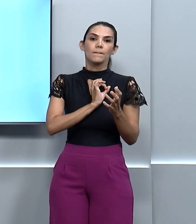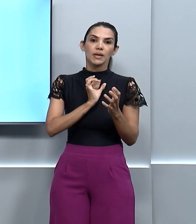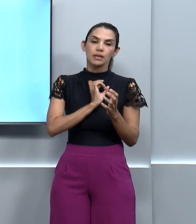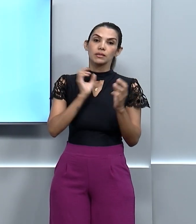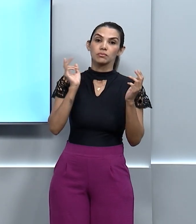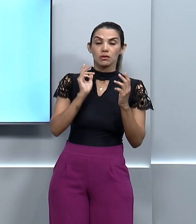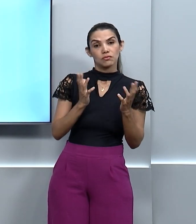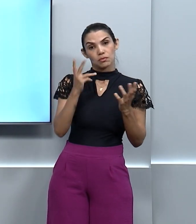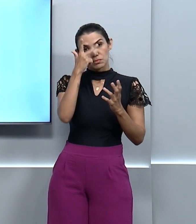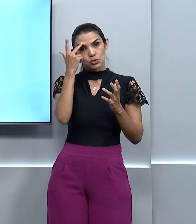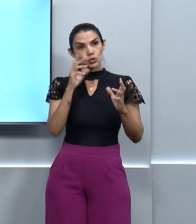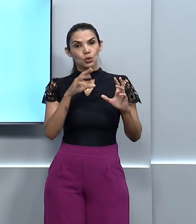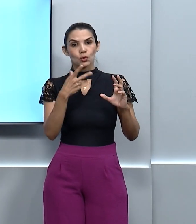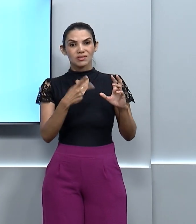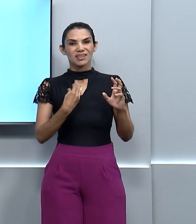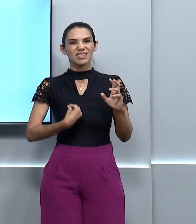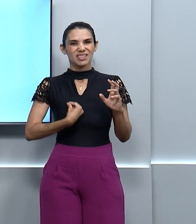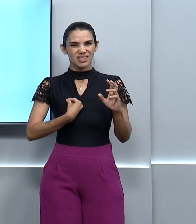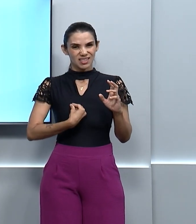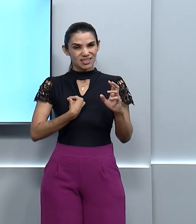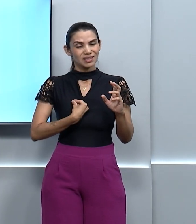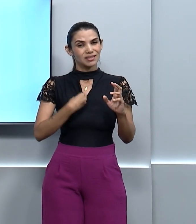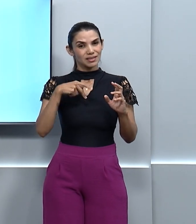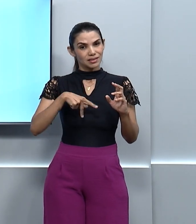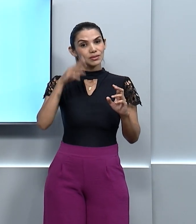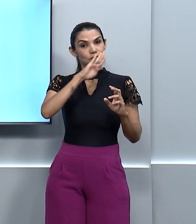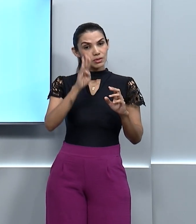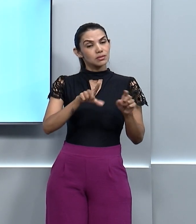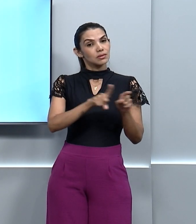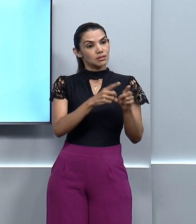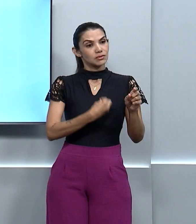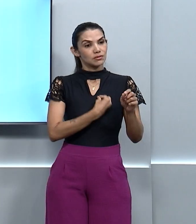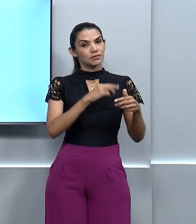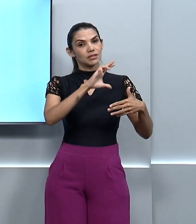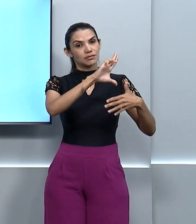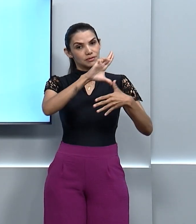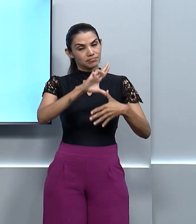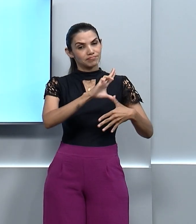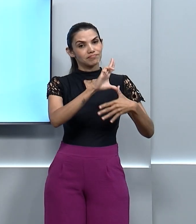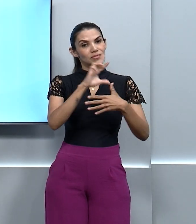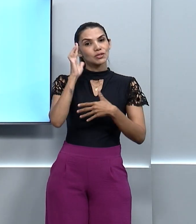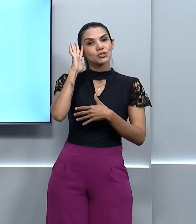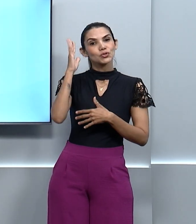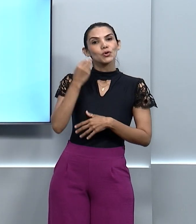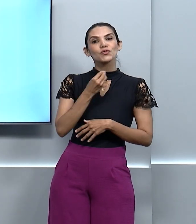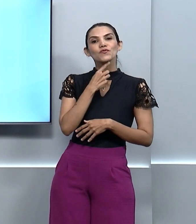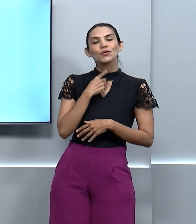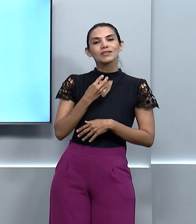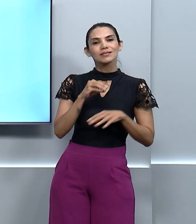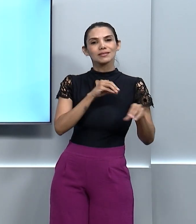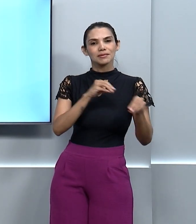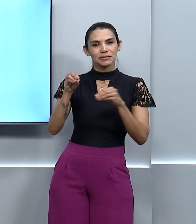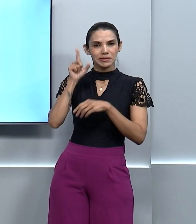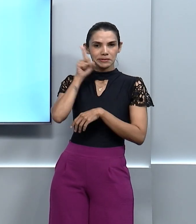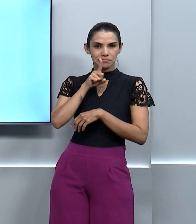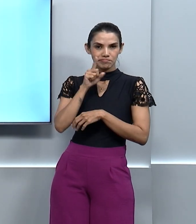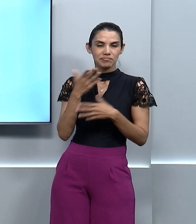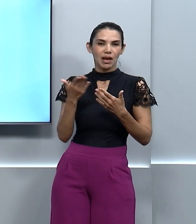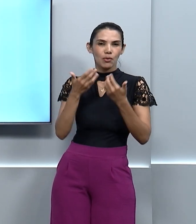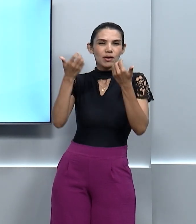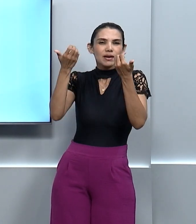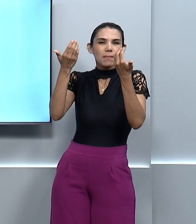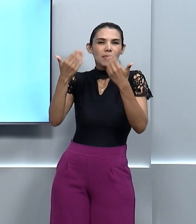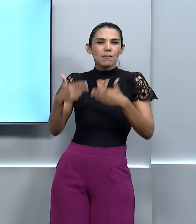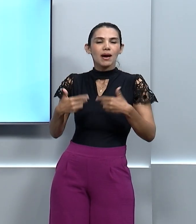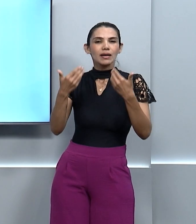as comunidades latinas, inclusive para os brasileiros que sonham em viver em solo estadunidense. E para analisar